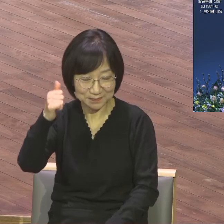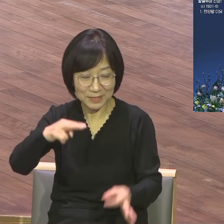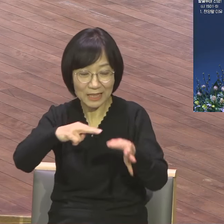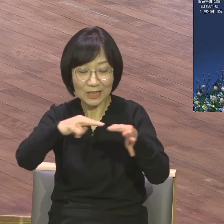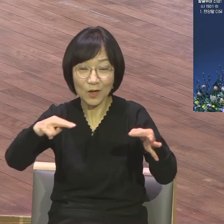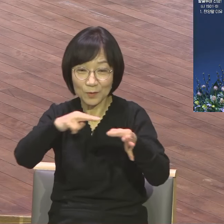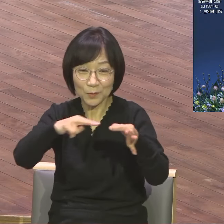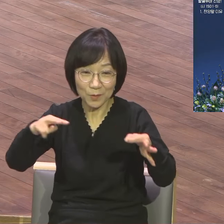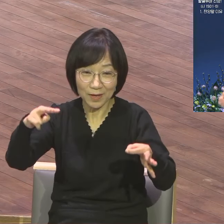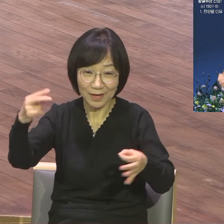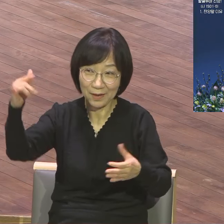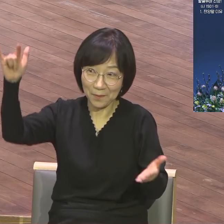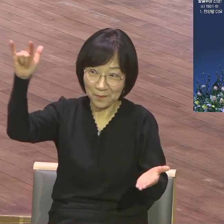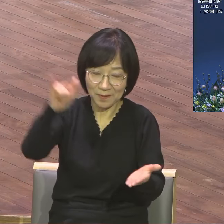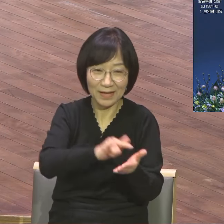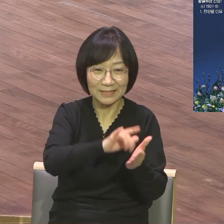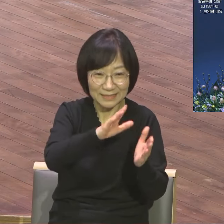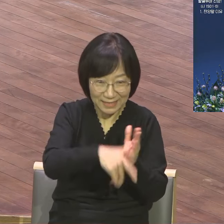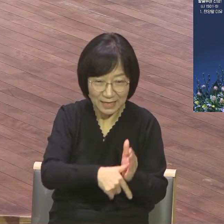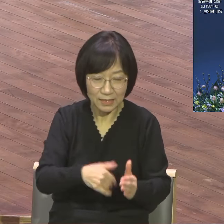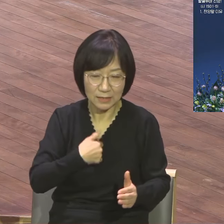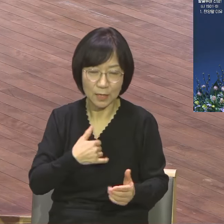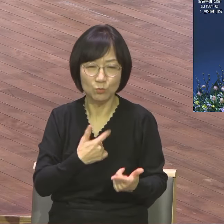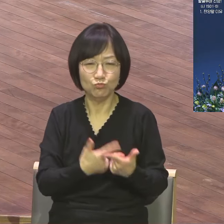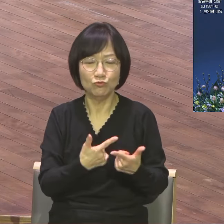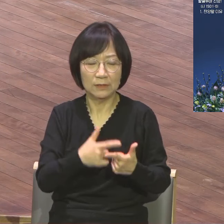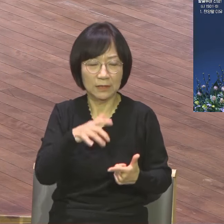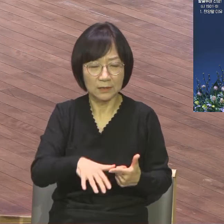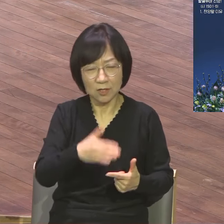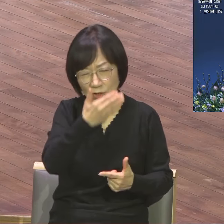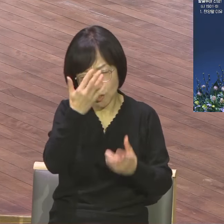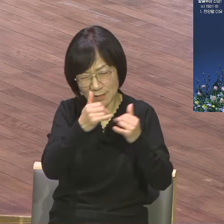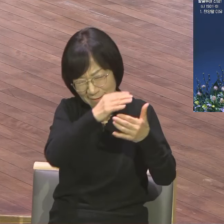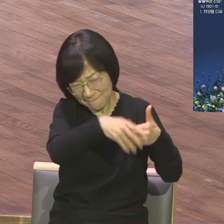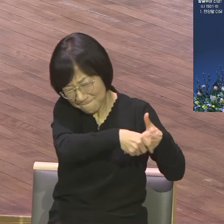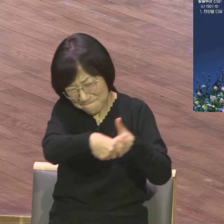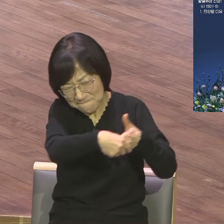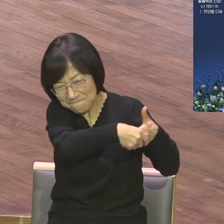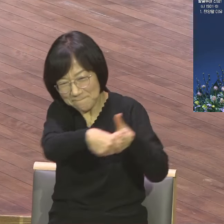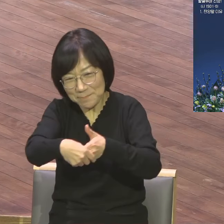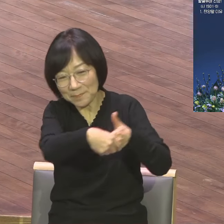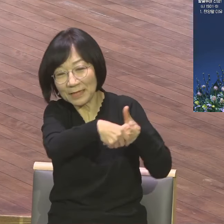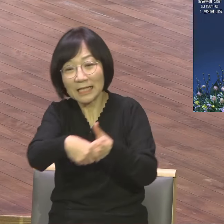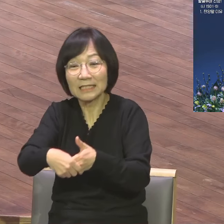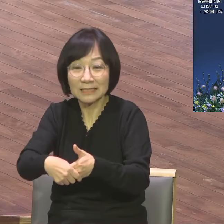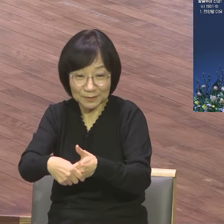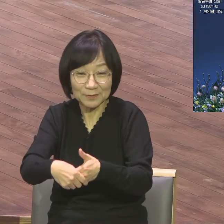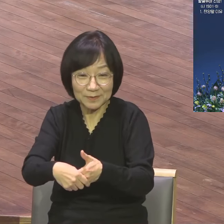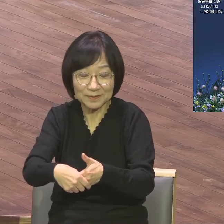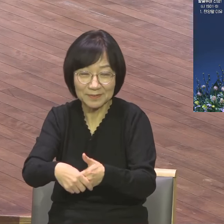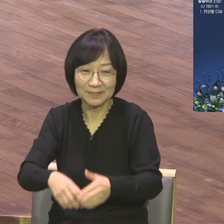부산에서 말이요 그냥 청년들 끌고 말이요 쫙 여기 저 올라오는데